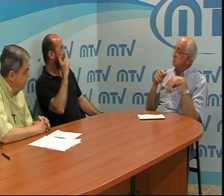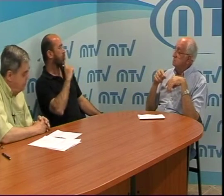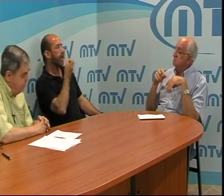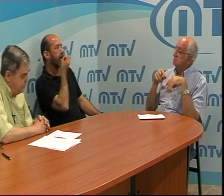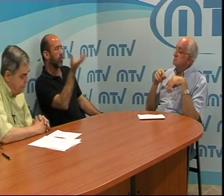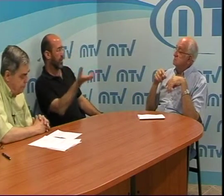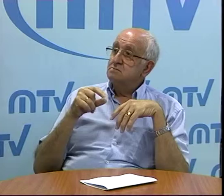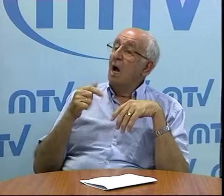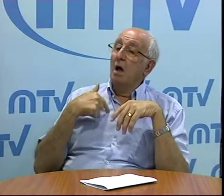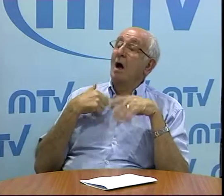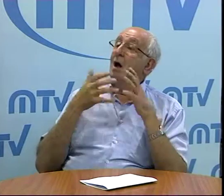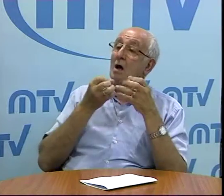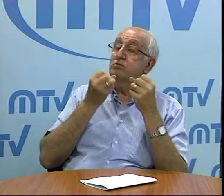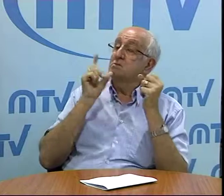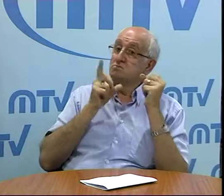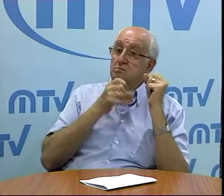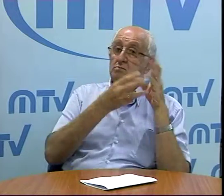una persona sorda que contaría.